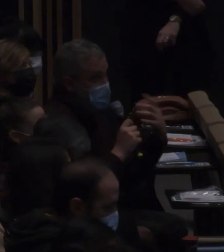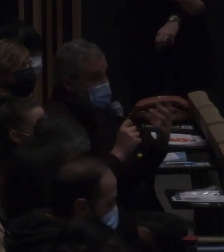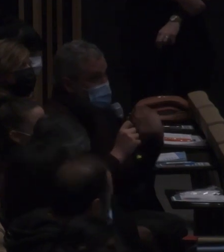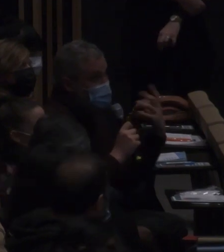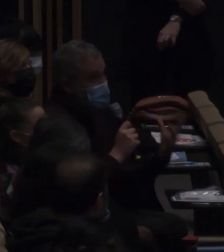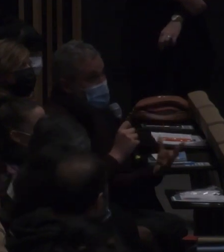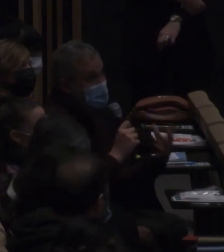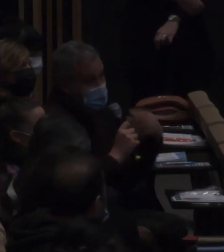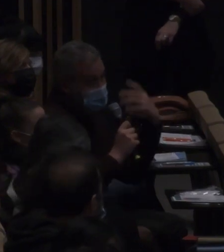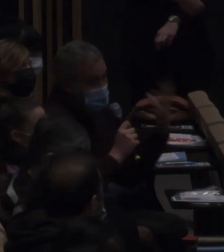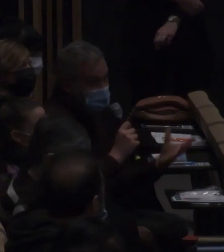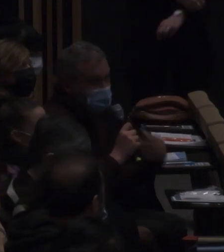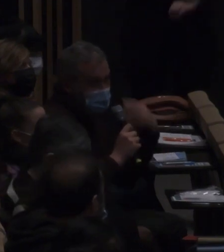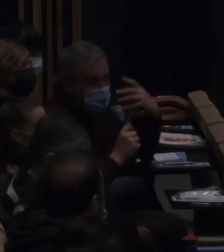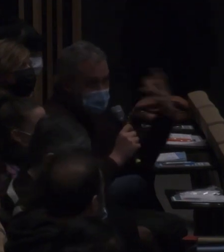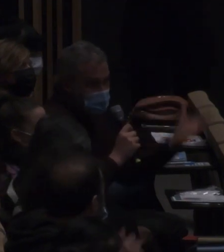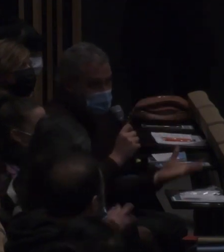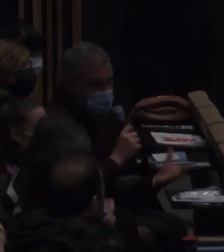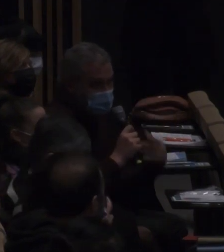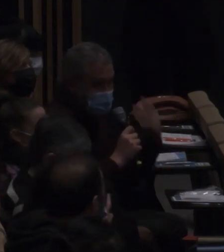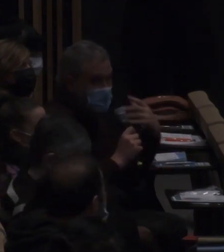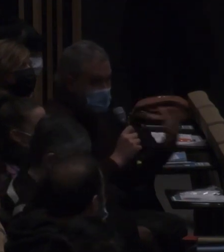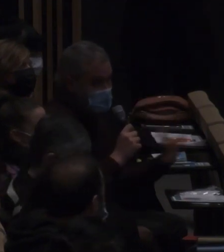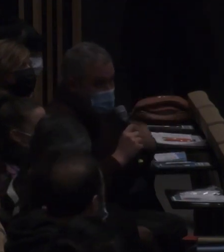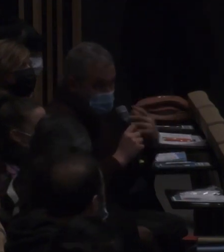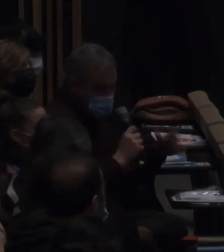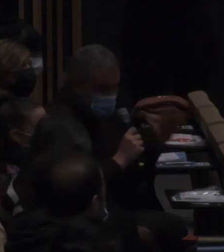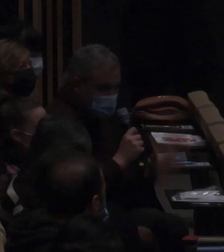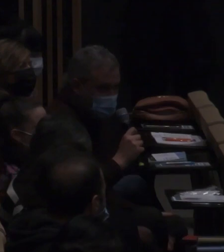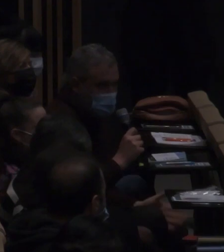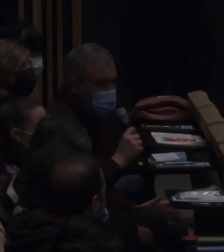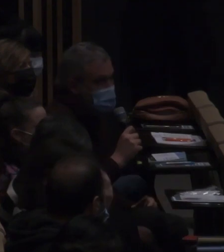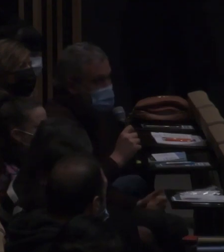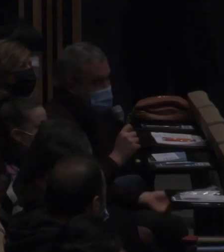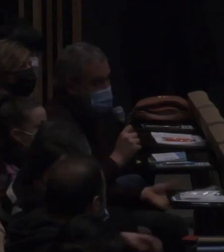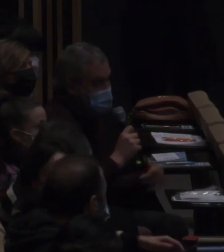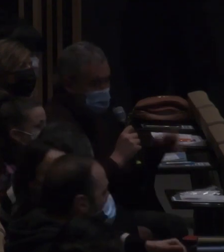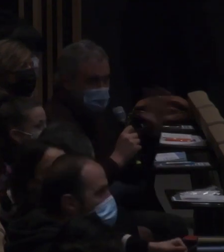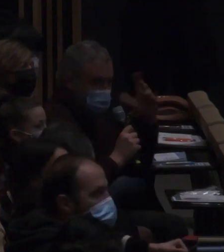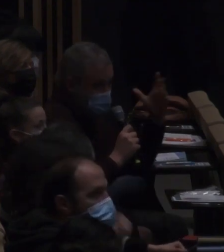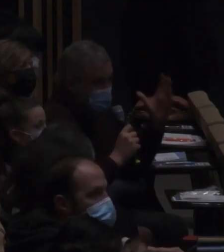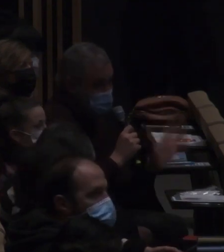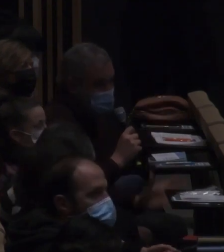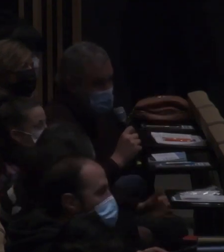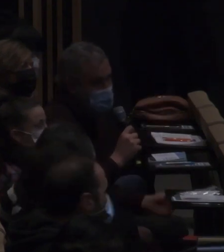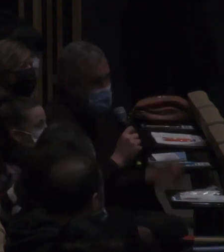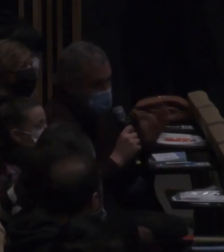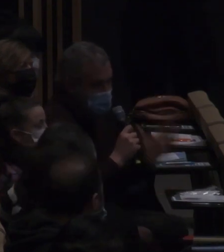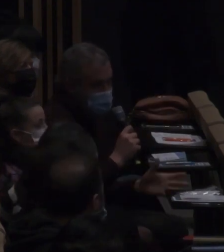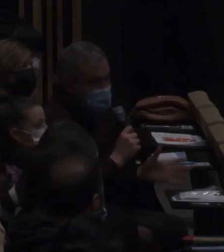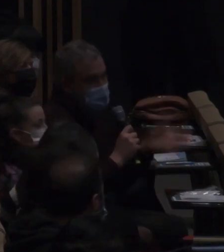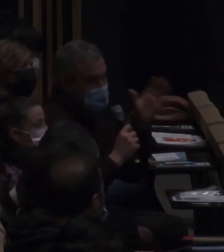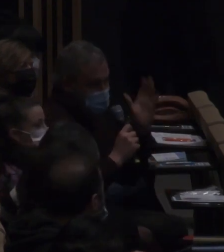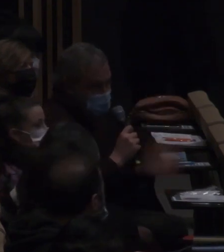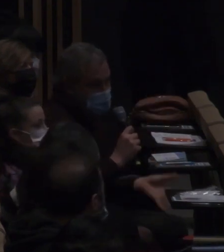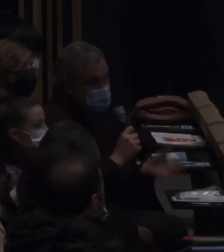lo has puesto como ejemplo ante un hecho concreto que merece una medida. Ya como, bueno, yo también trabajo con adolescentes y tenemos un poco como el dogma, ¿no?, de la